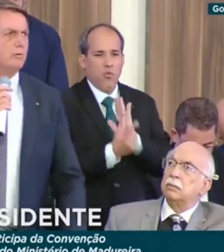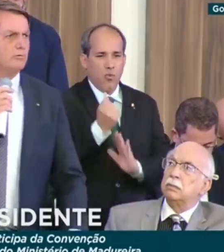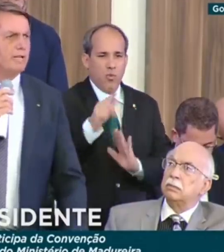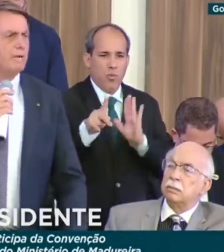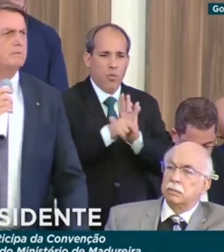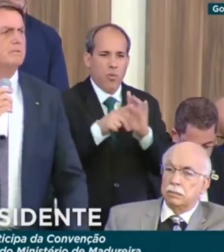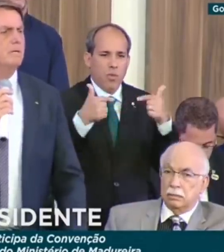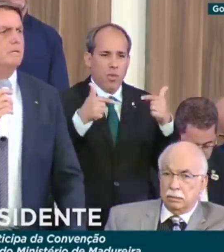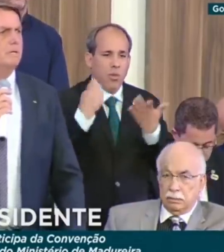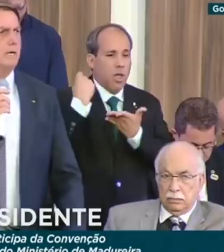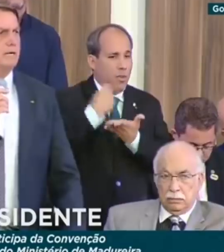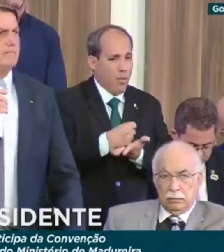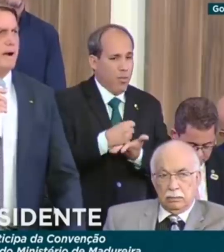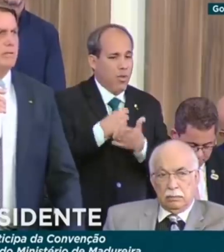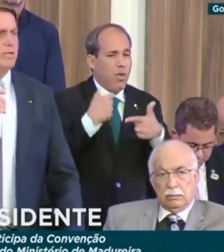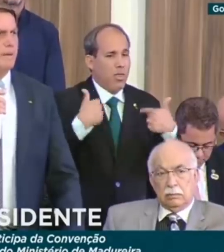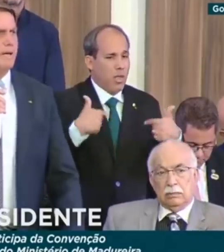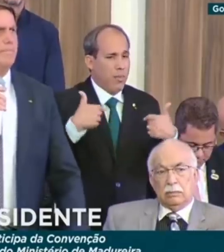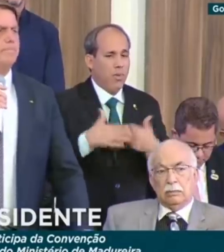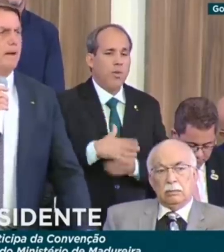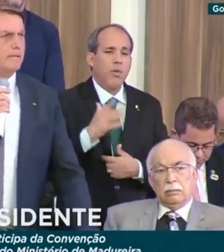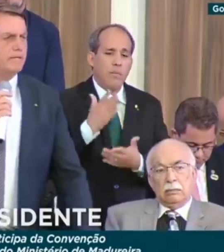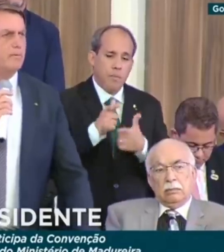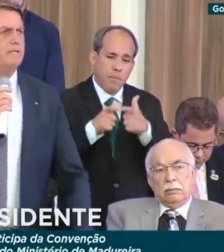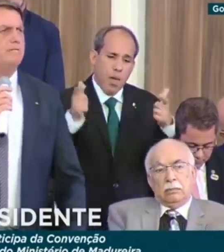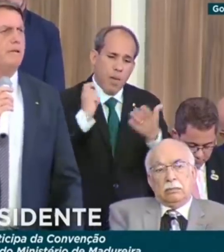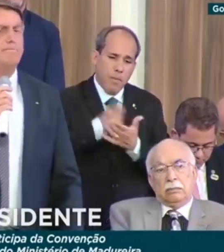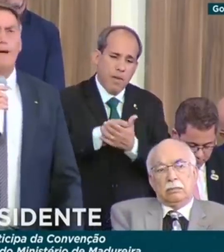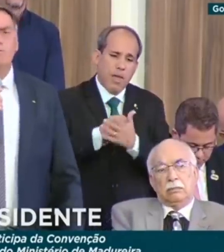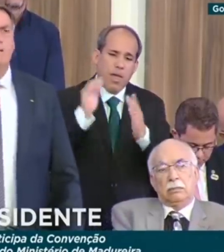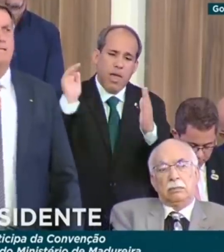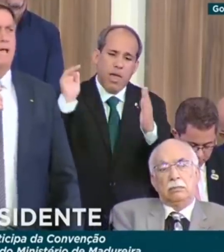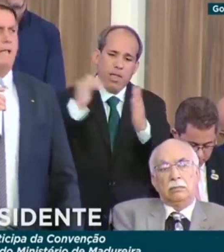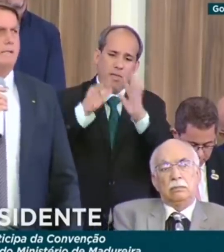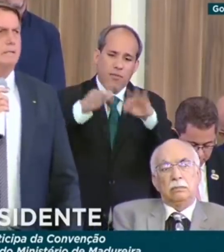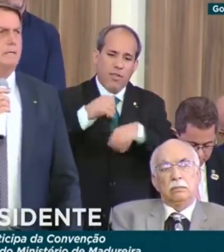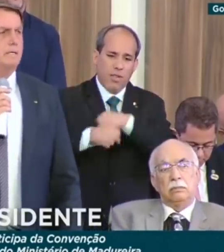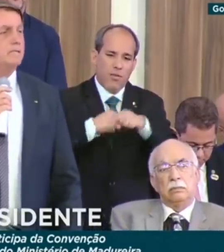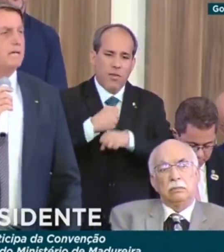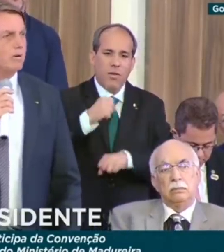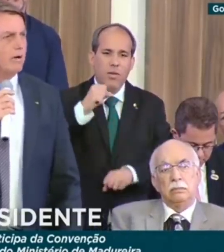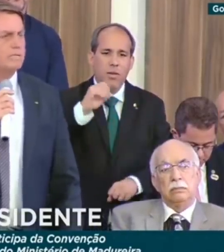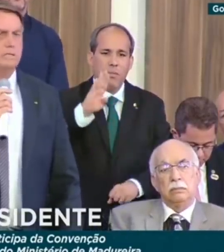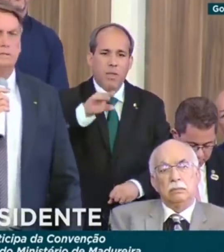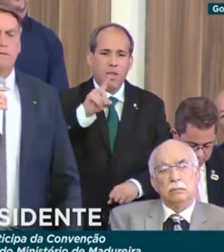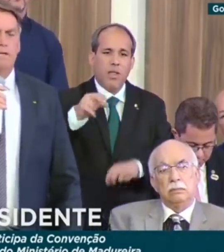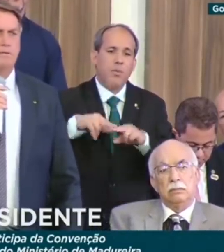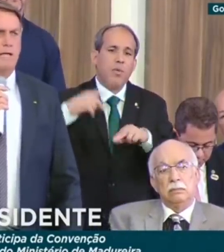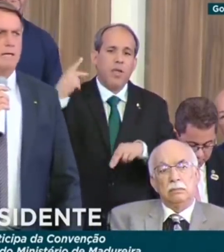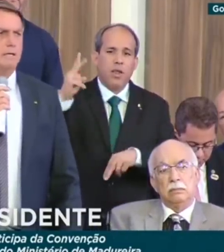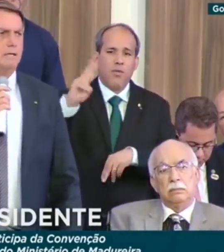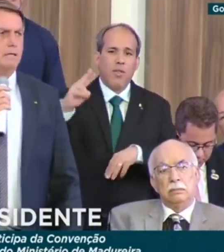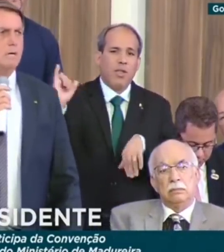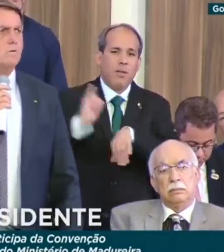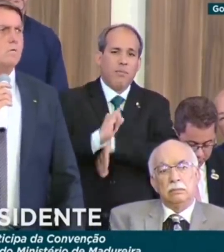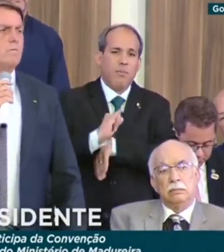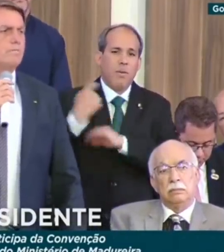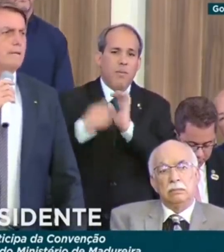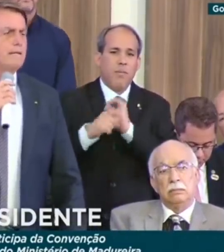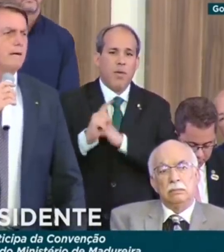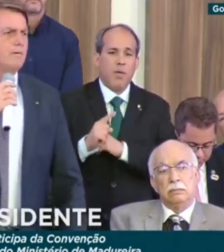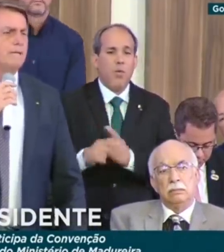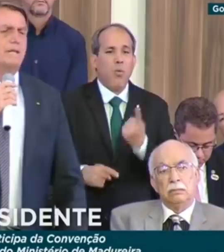nós concluiremos, a grande parte eu já paguei, até o ano que vem, para o BNDES, de calote da Venezuela,